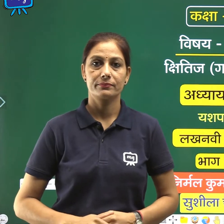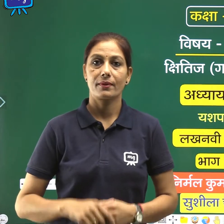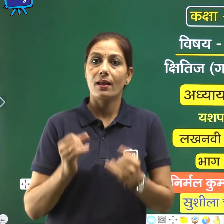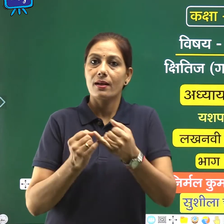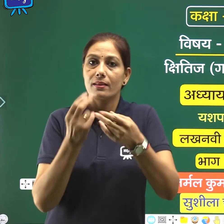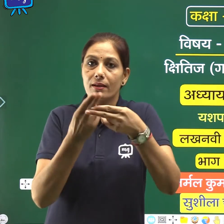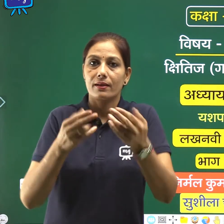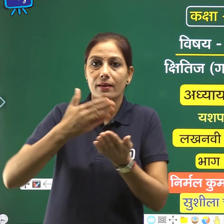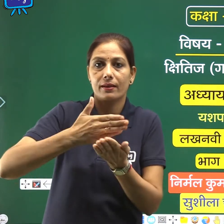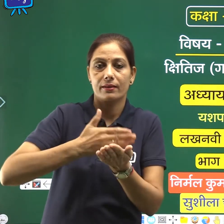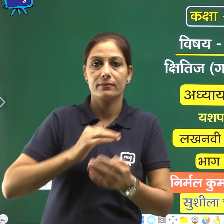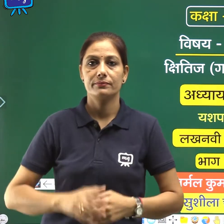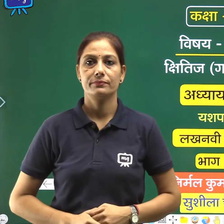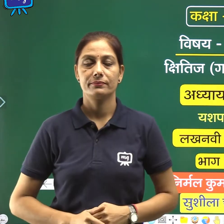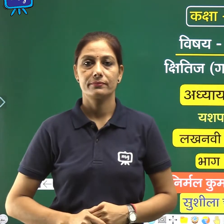खंड के